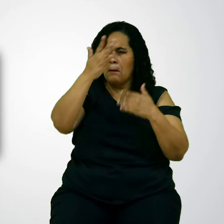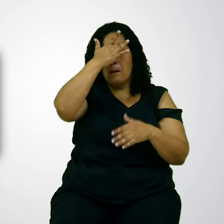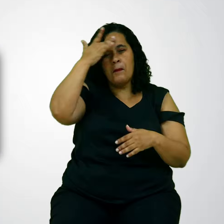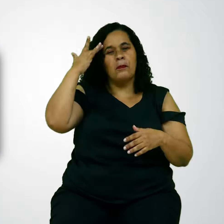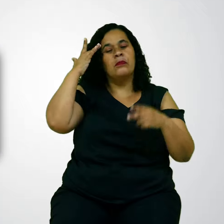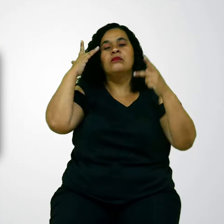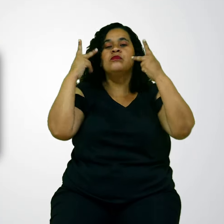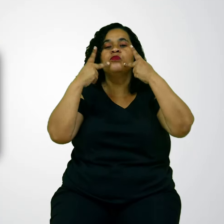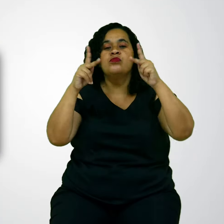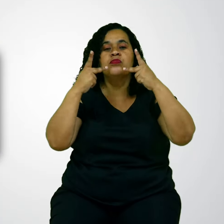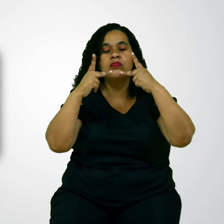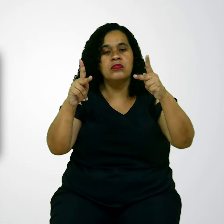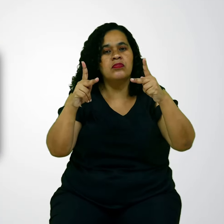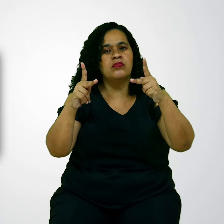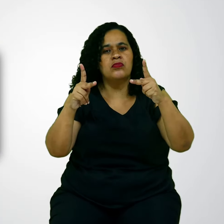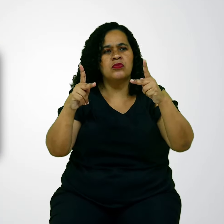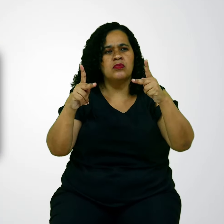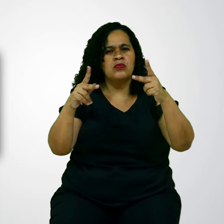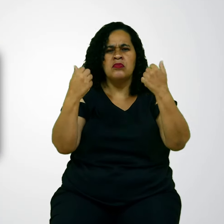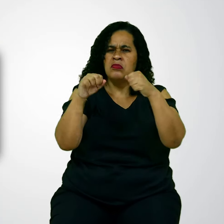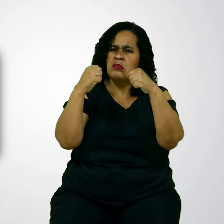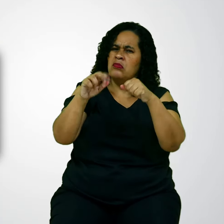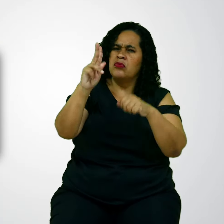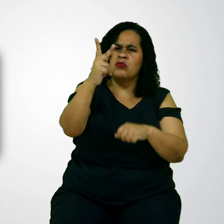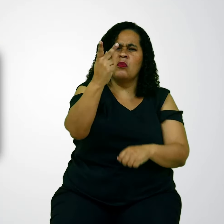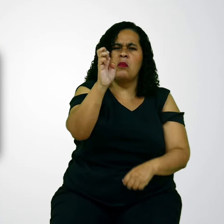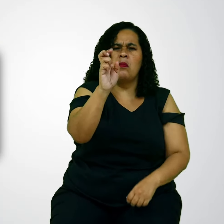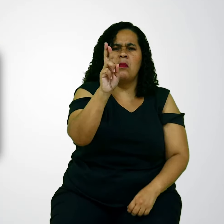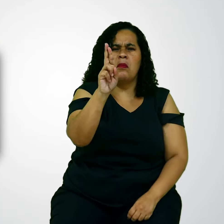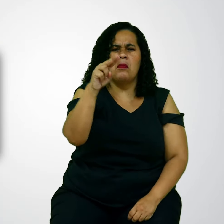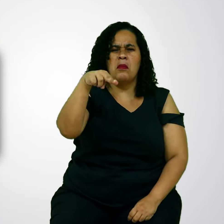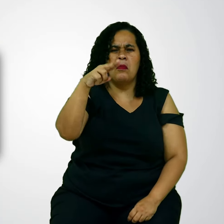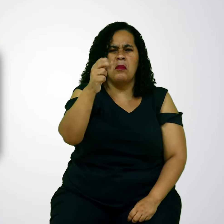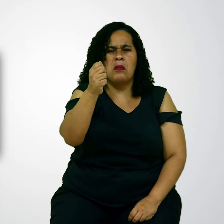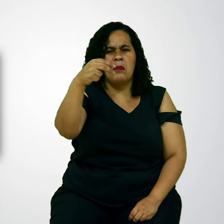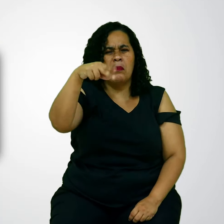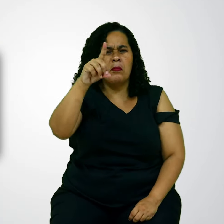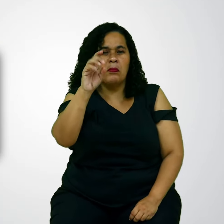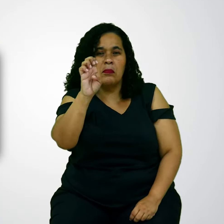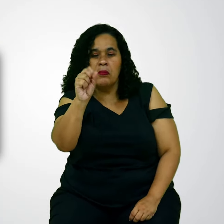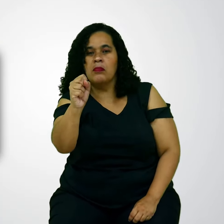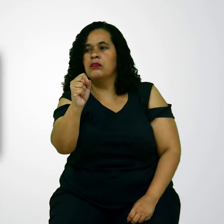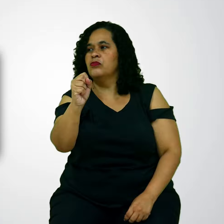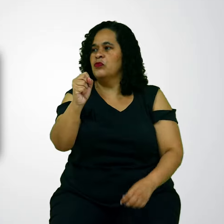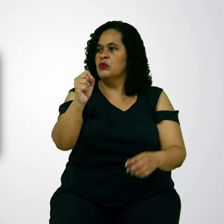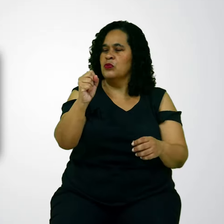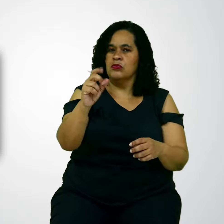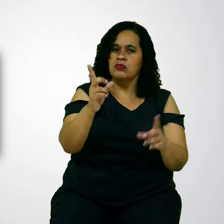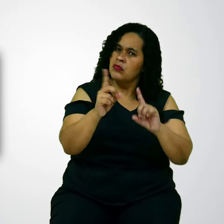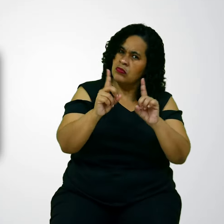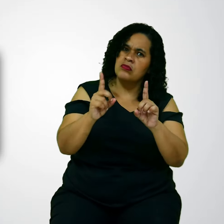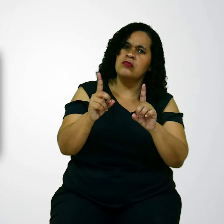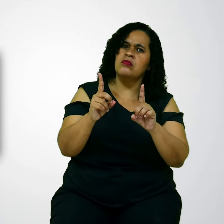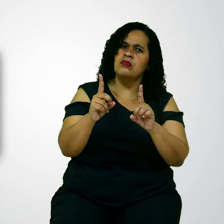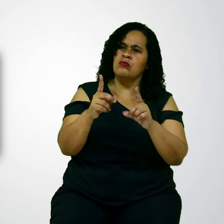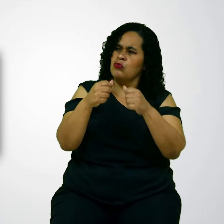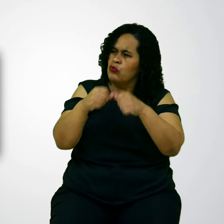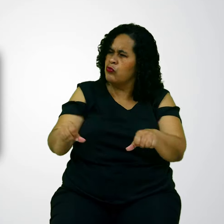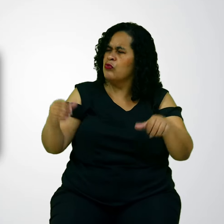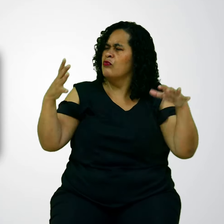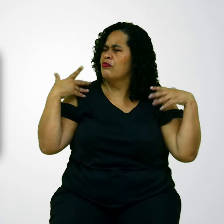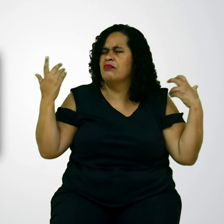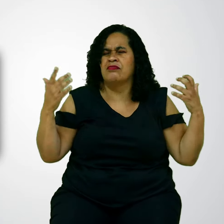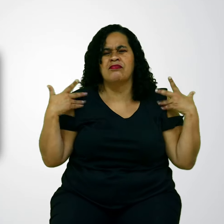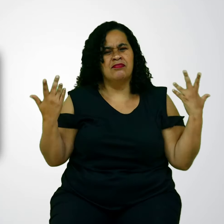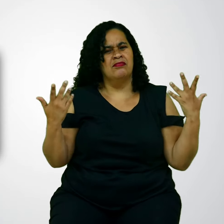Lopes, não. O Zé pregando. Eu fico no primeiro banco de Bíblia, animado, sério. Animado. Nunca mais eu fiquei desanimado